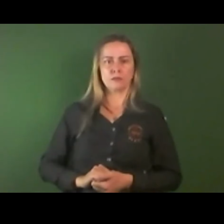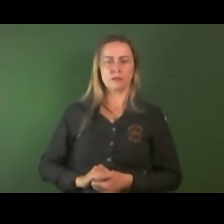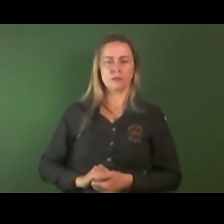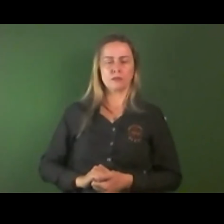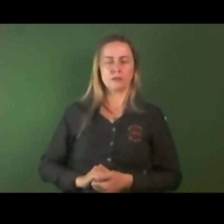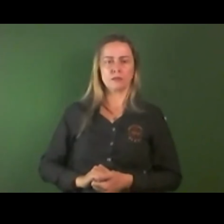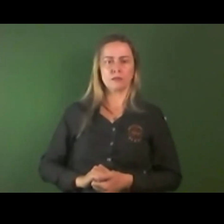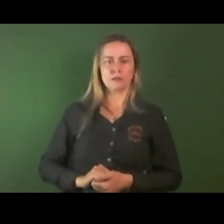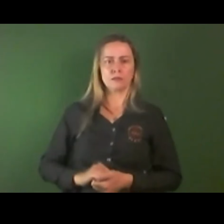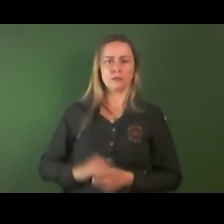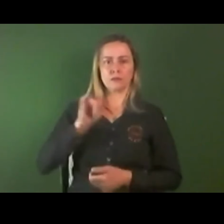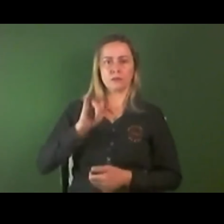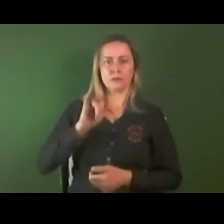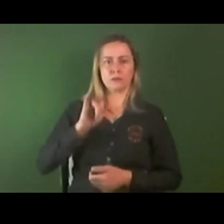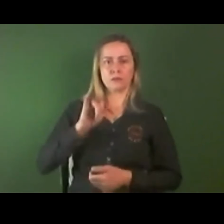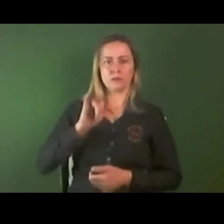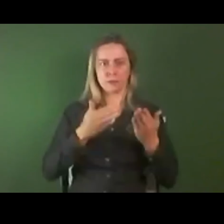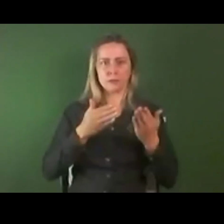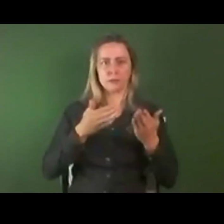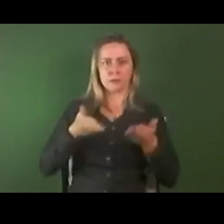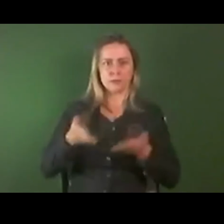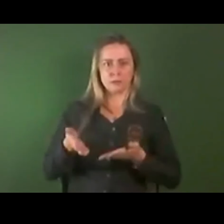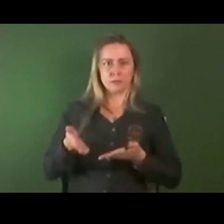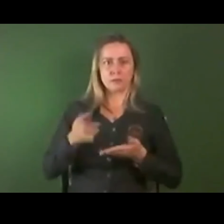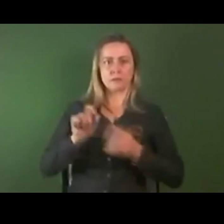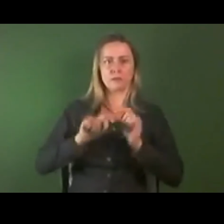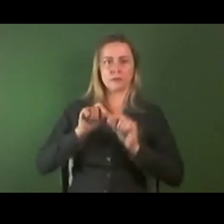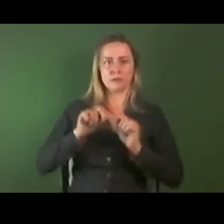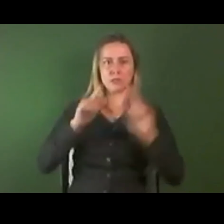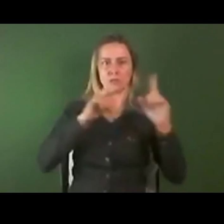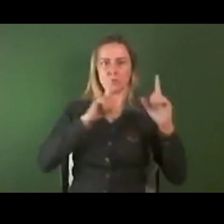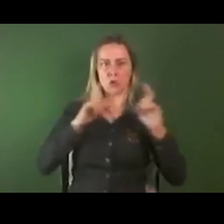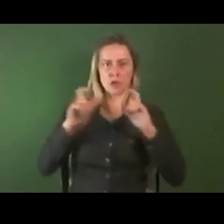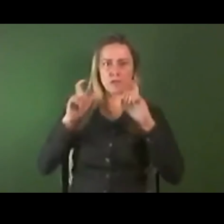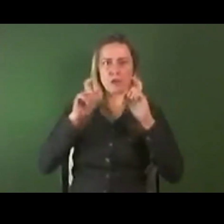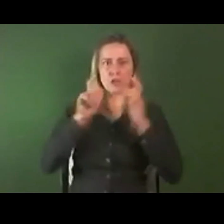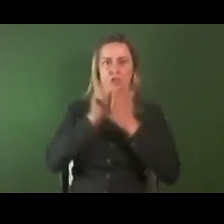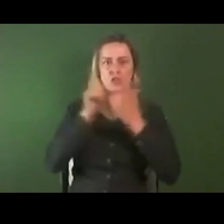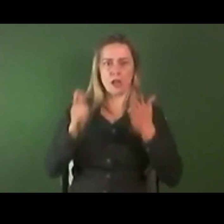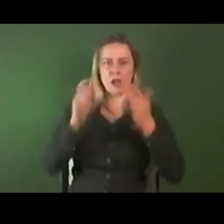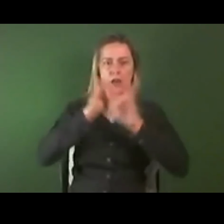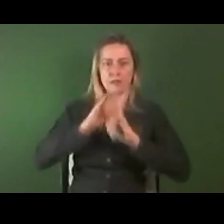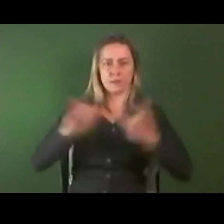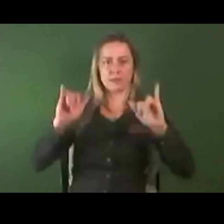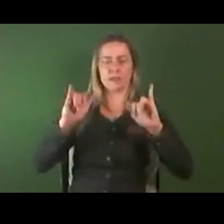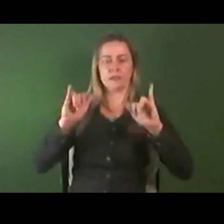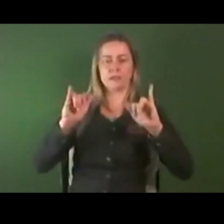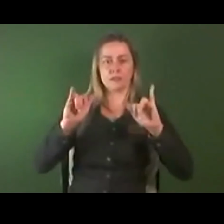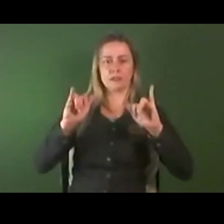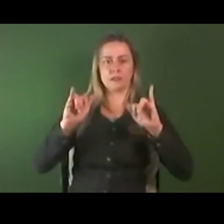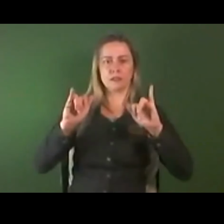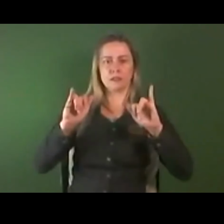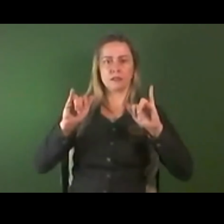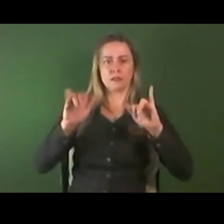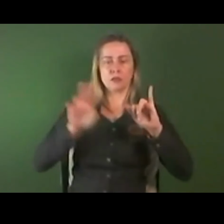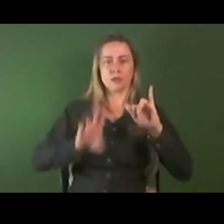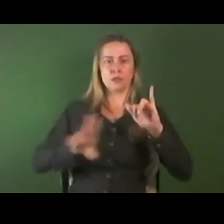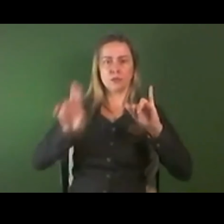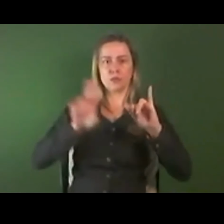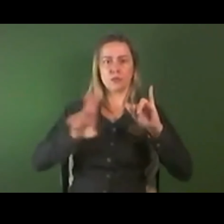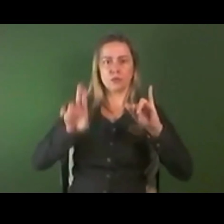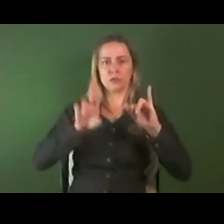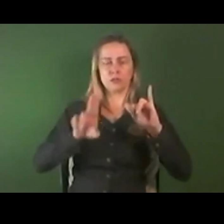Aqui, por exemplo, isso aqui é uma fotografia que saiu num jornal. E ele fotografa essa fotografia e ele usa essa